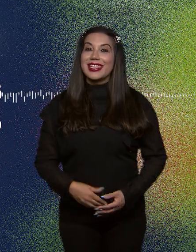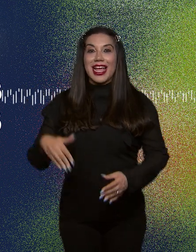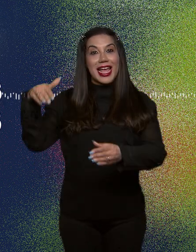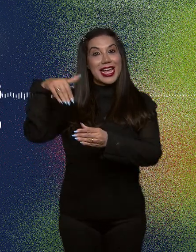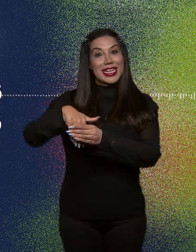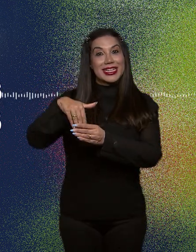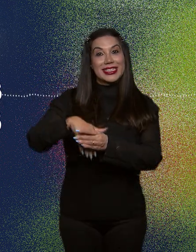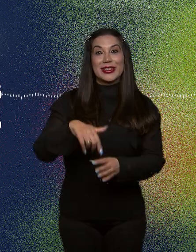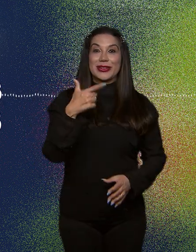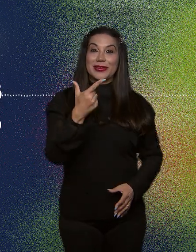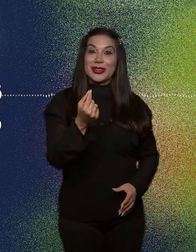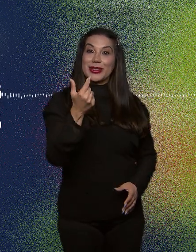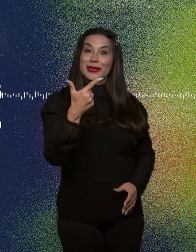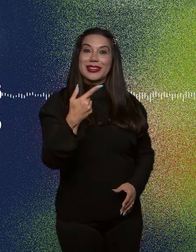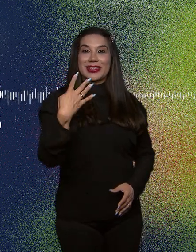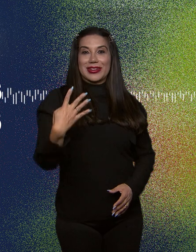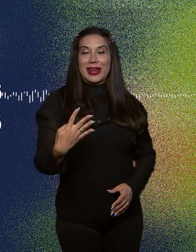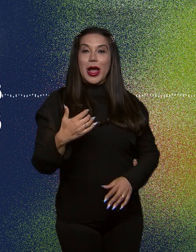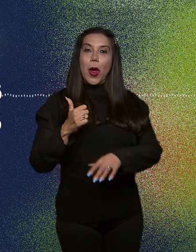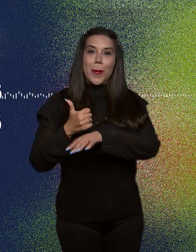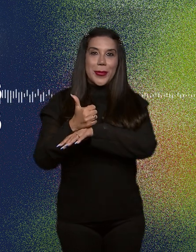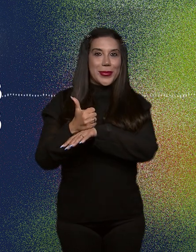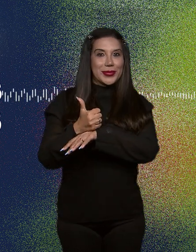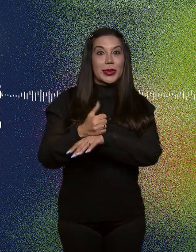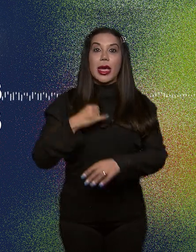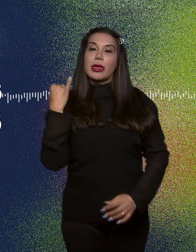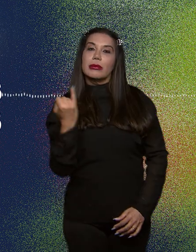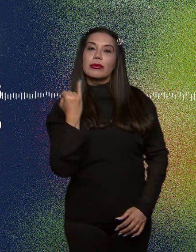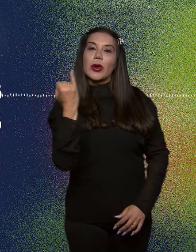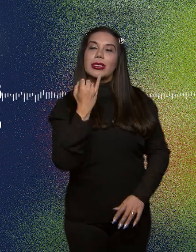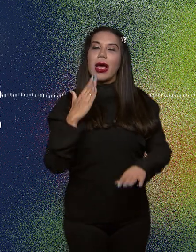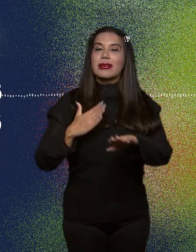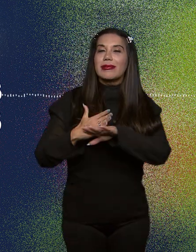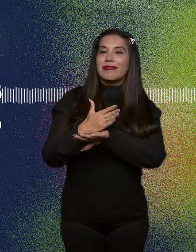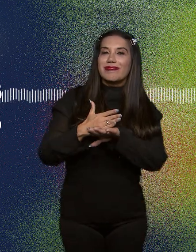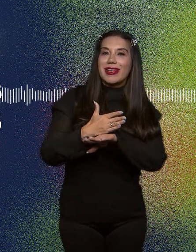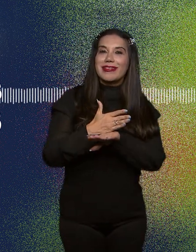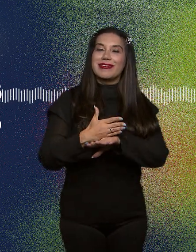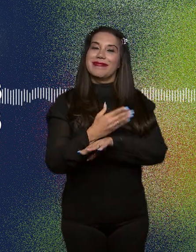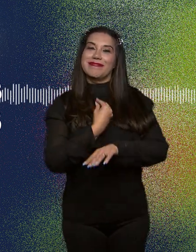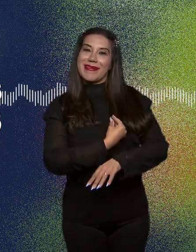Eleições 2024. Episódio 1. Importância de participar.